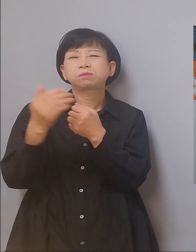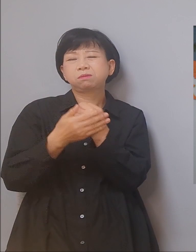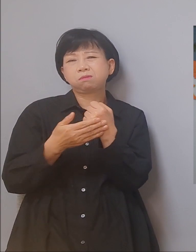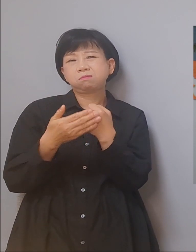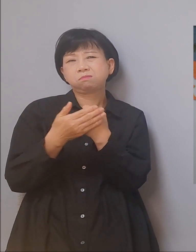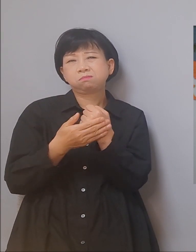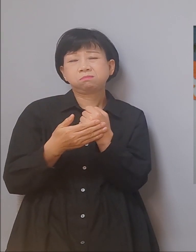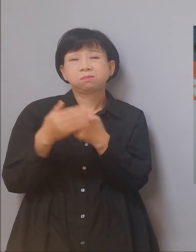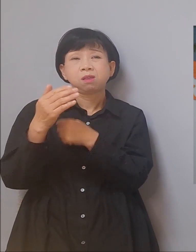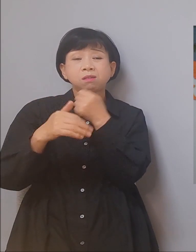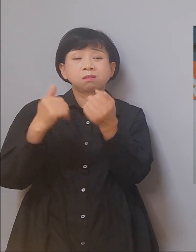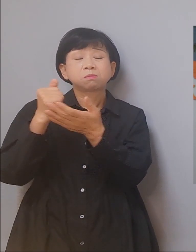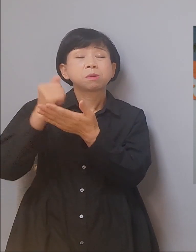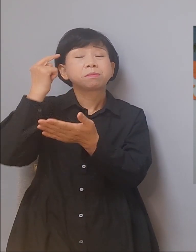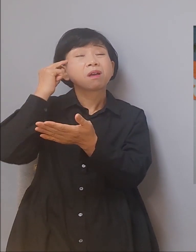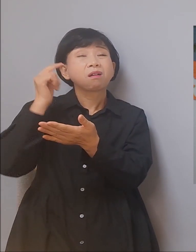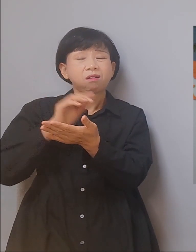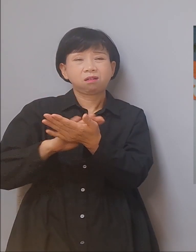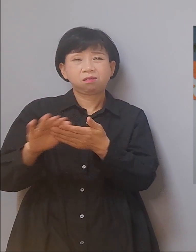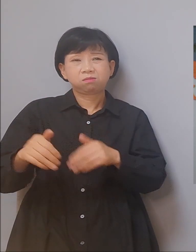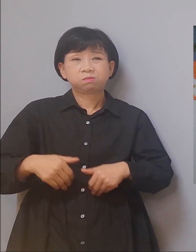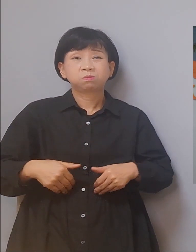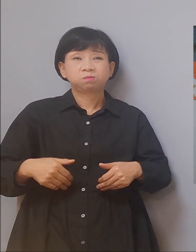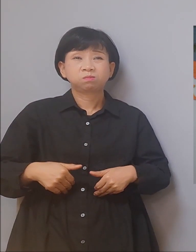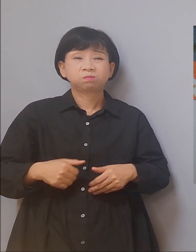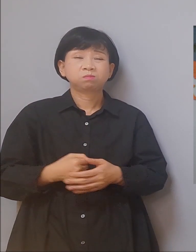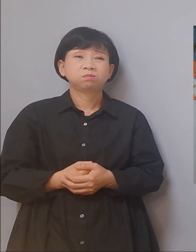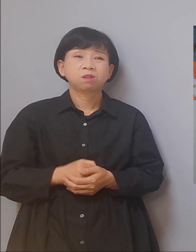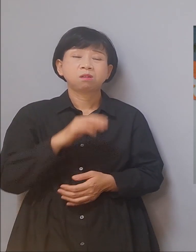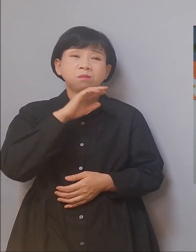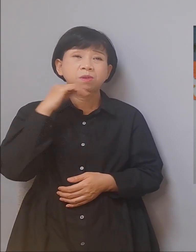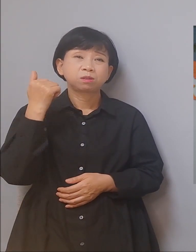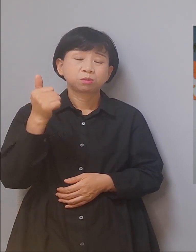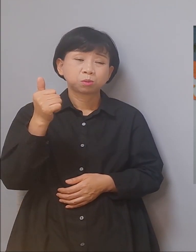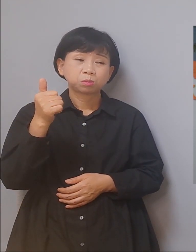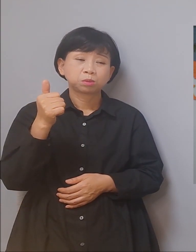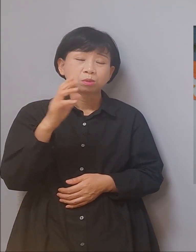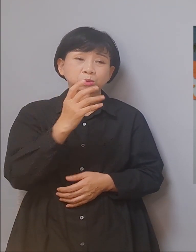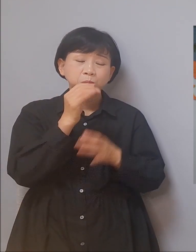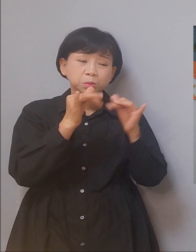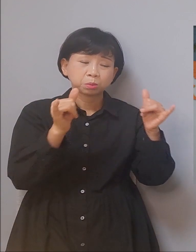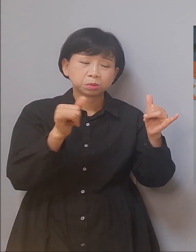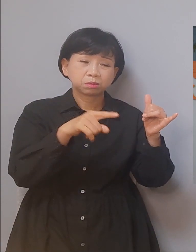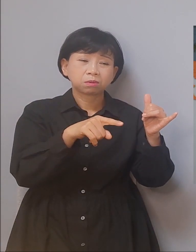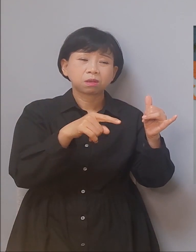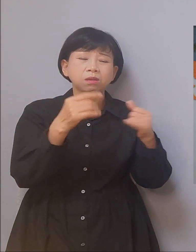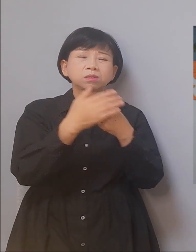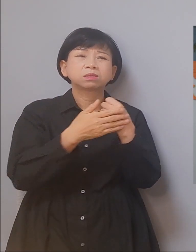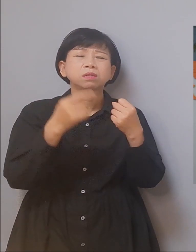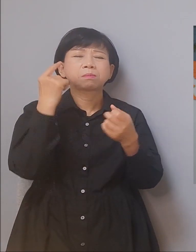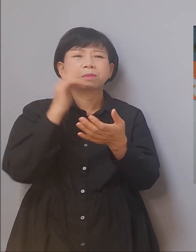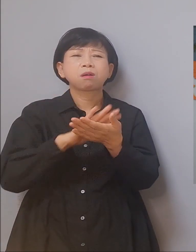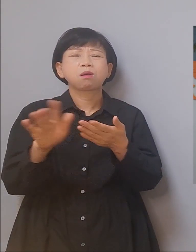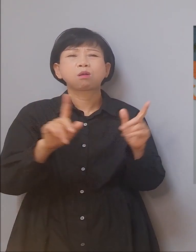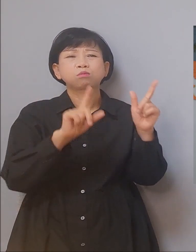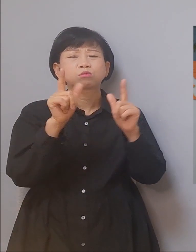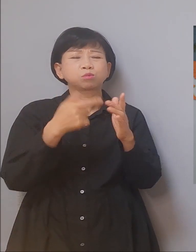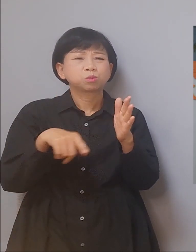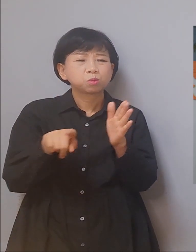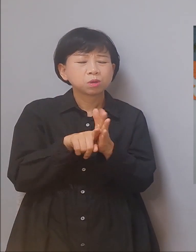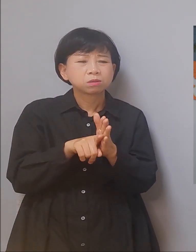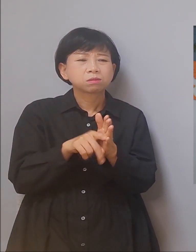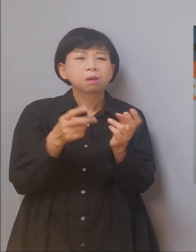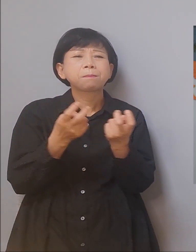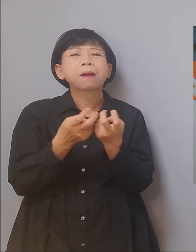은혜이죠. 하나님의 평강입니다. 사도 베드로는 이 교인들의 은혜와 평강을 많이 누리기 위하여 한 가지